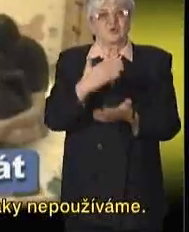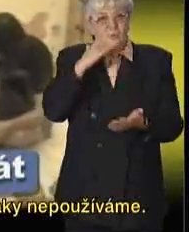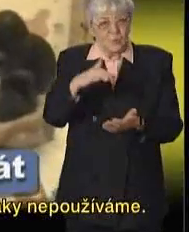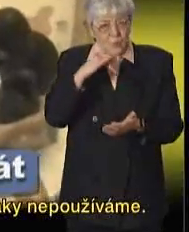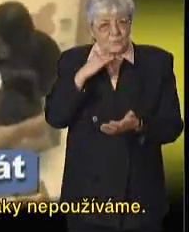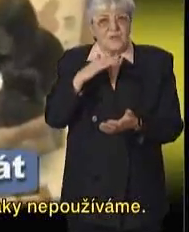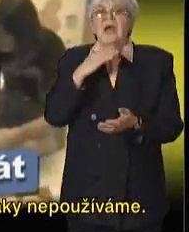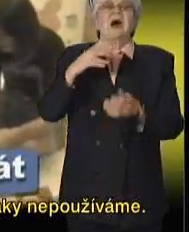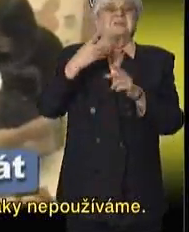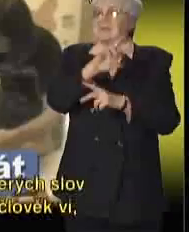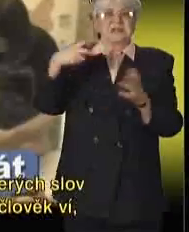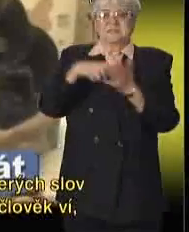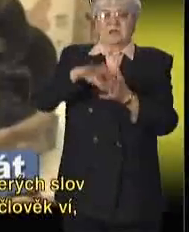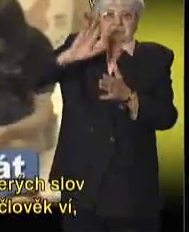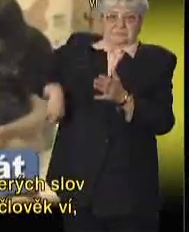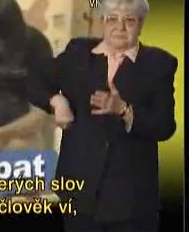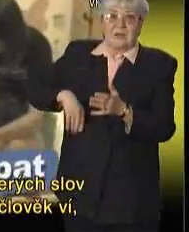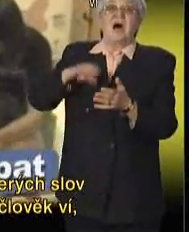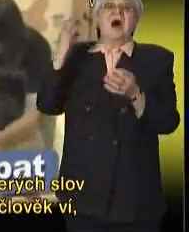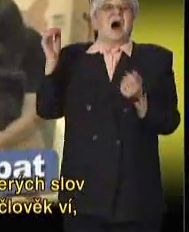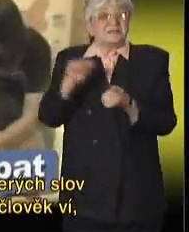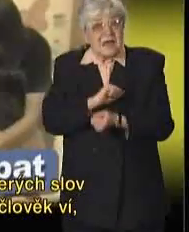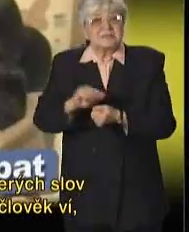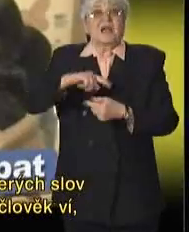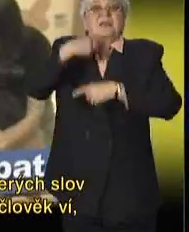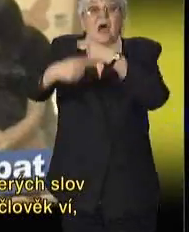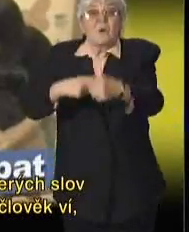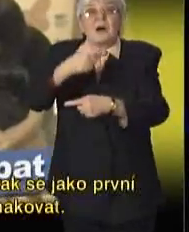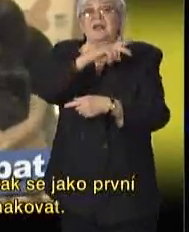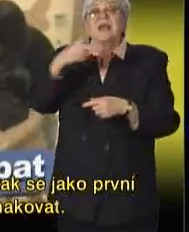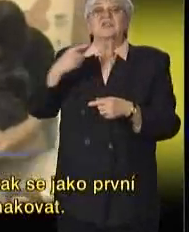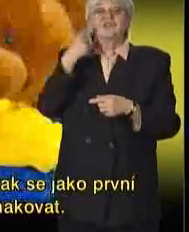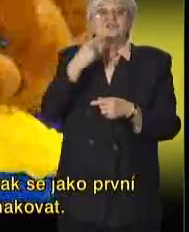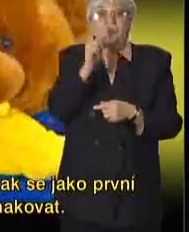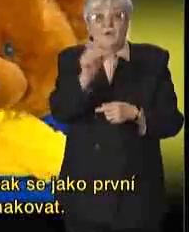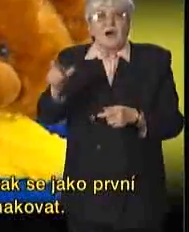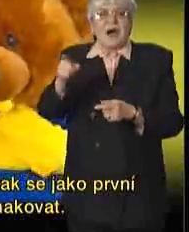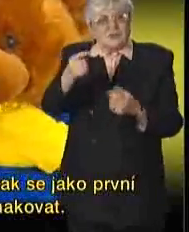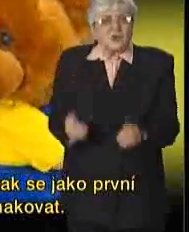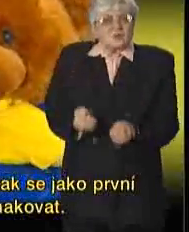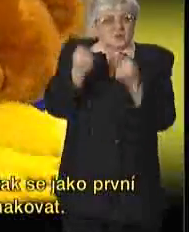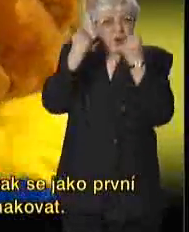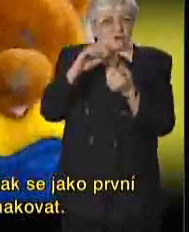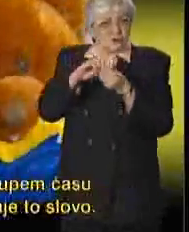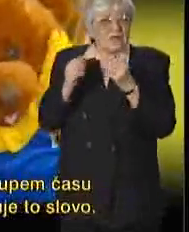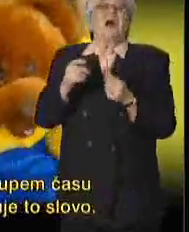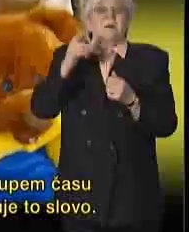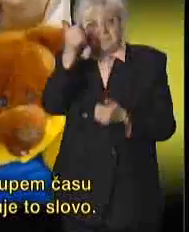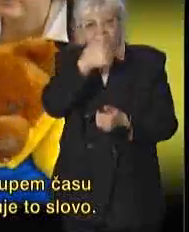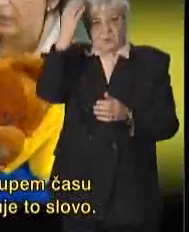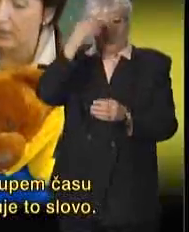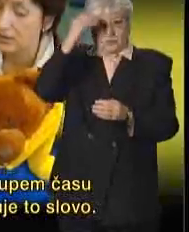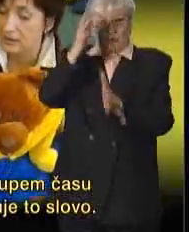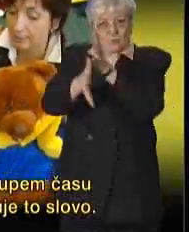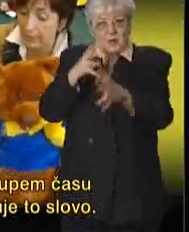už je nepoužíváme, ale některé znaky, naopak zase některé slova už dopředu člověk ví, že jsou složitý, tak se první naučíme znakovat a pak postupem